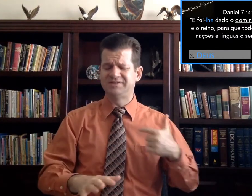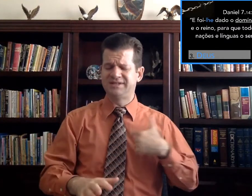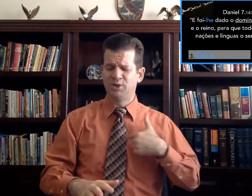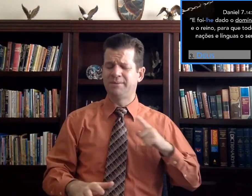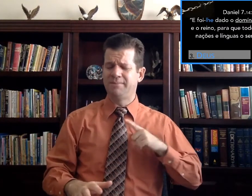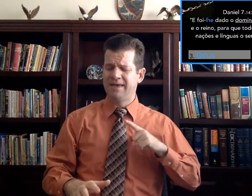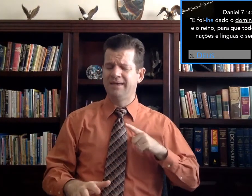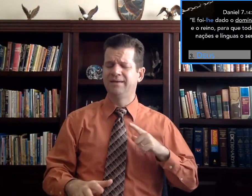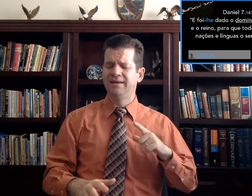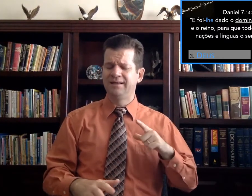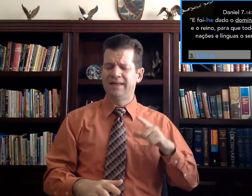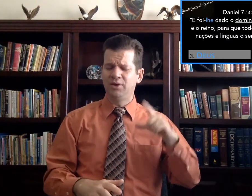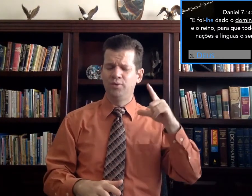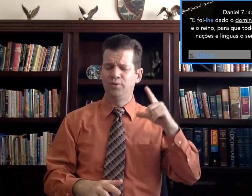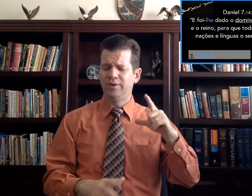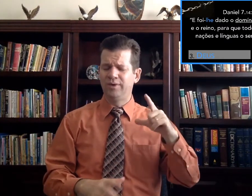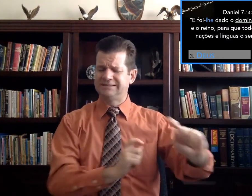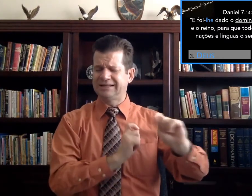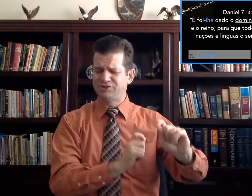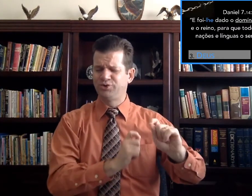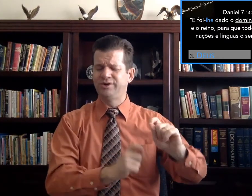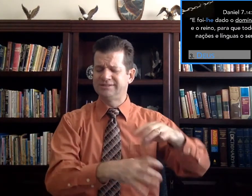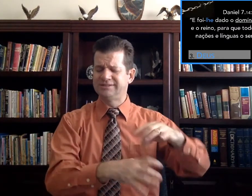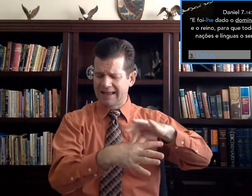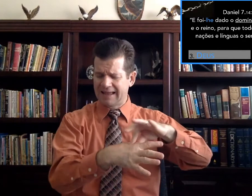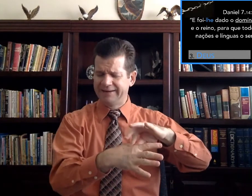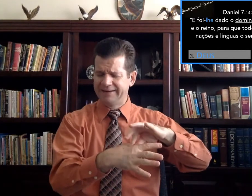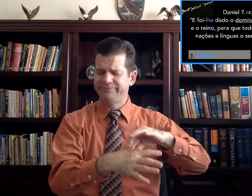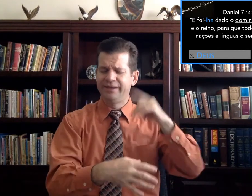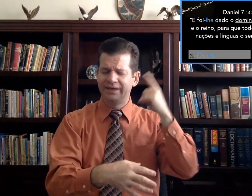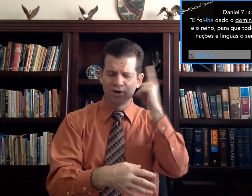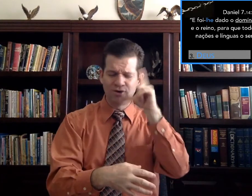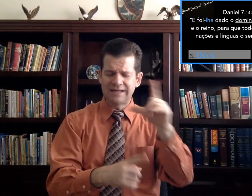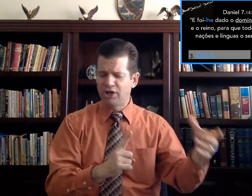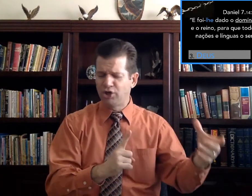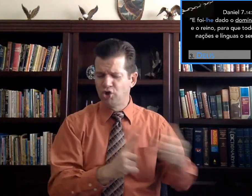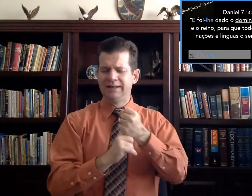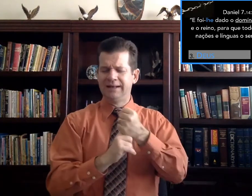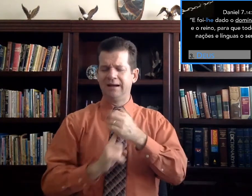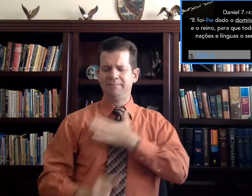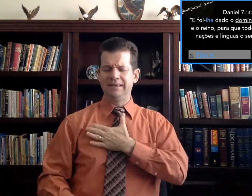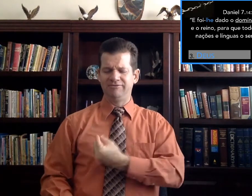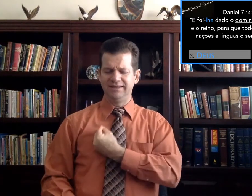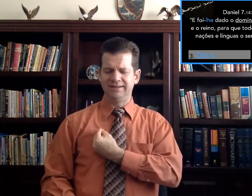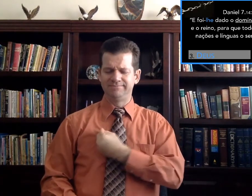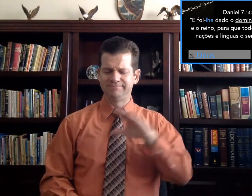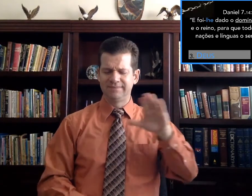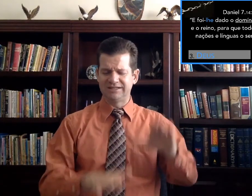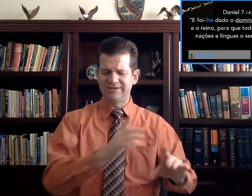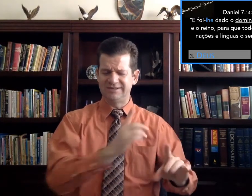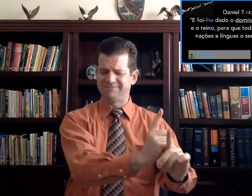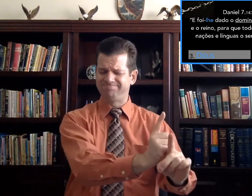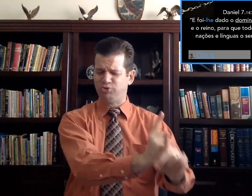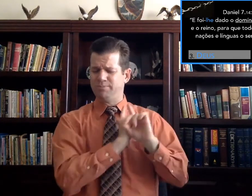eu também tenho as tentações da carne que conseguem dominar minha vida. Às vezes